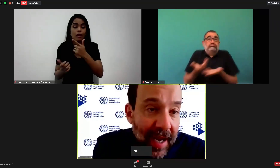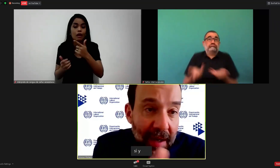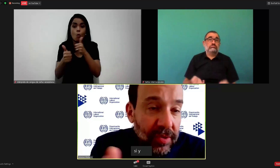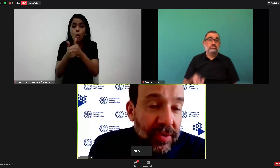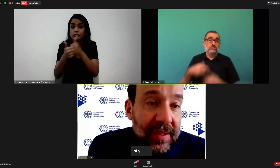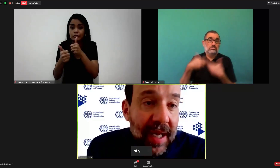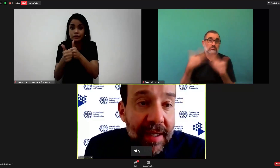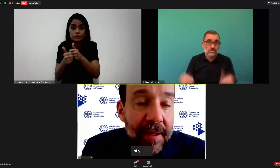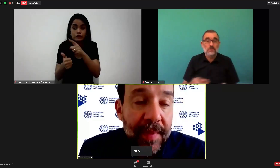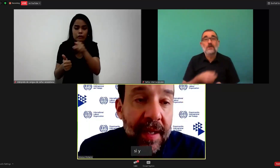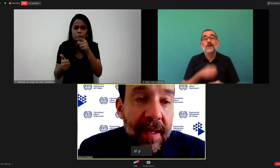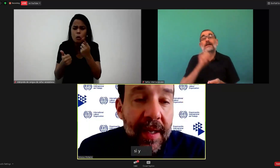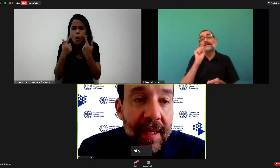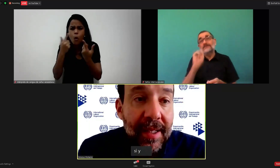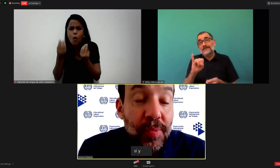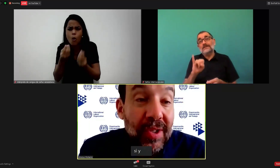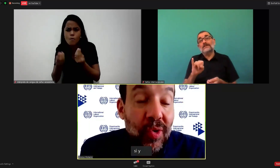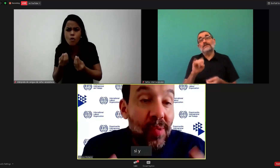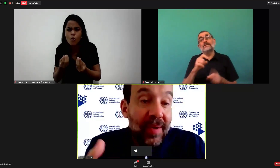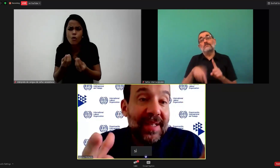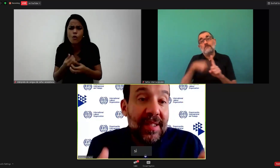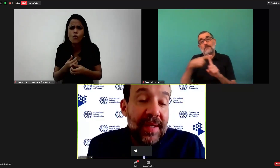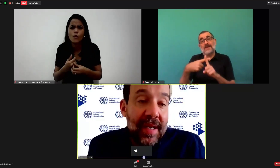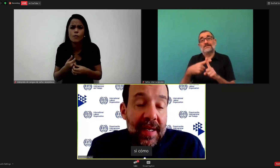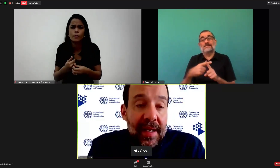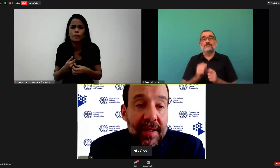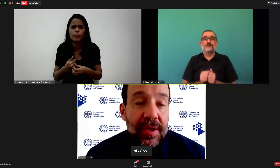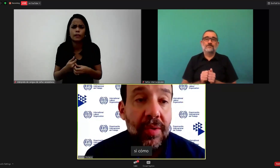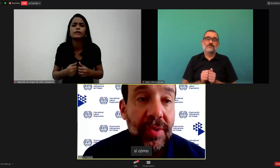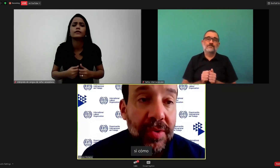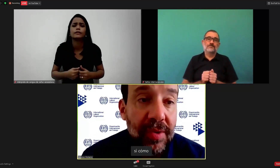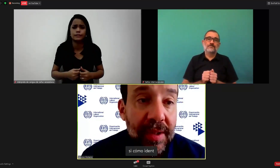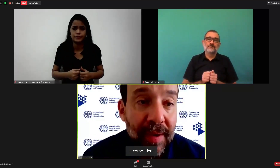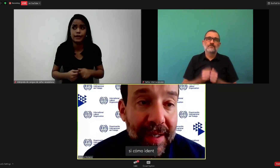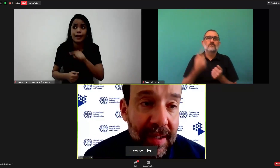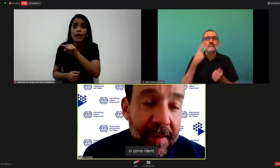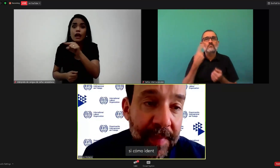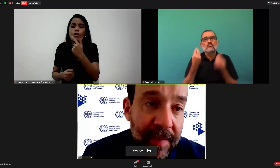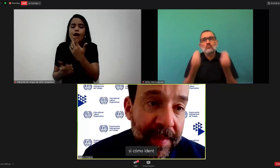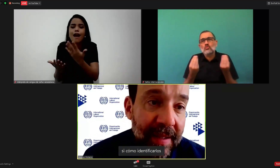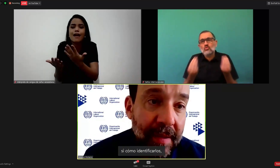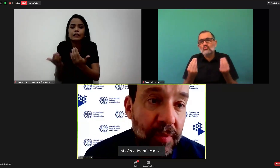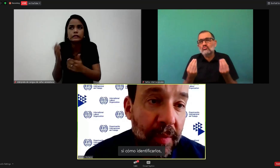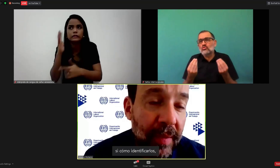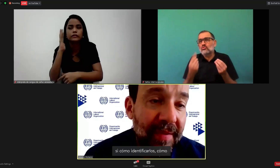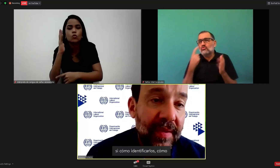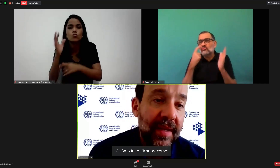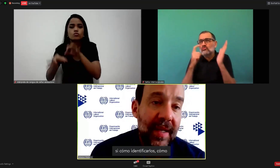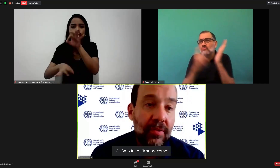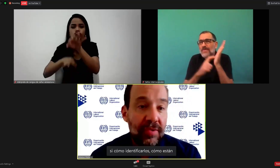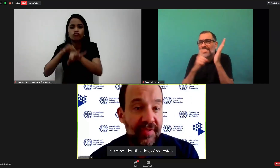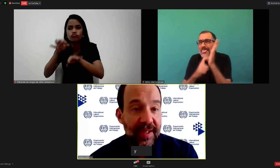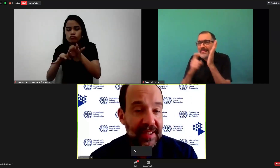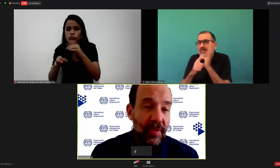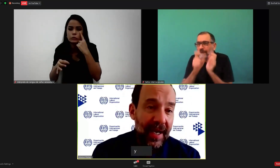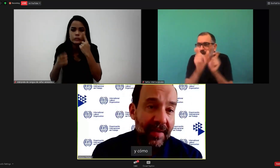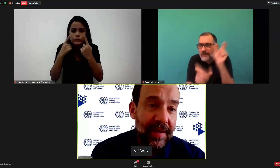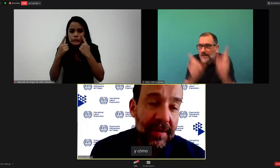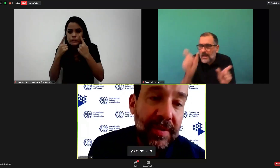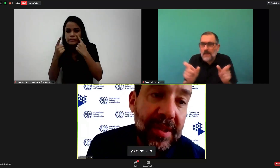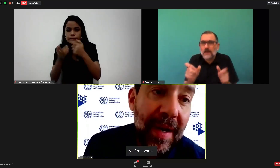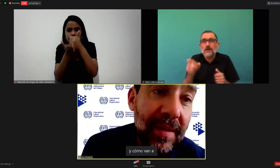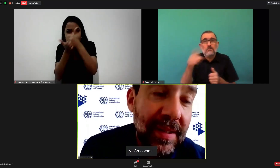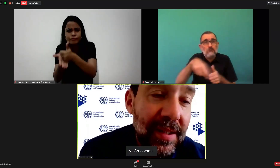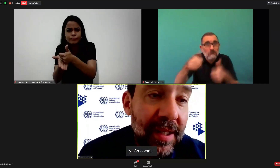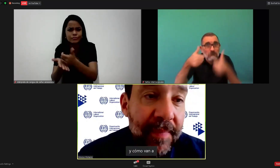cómo identificarlos, dónde están, y después cómo van a recibir los recursos, ¿no? Recuerda que tenemos un problema de inclusión financiera muy